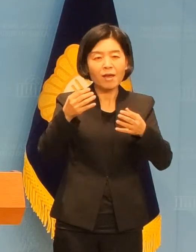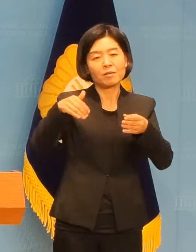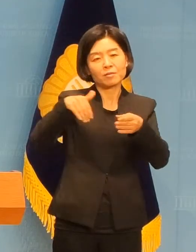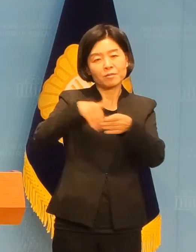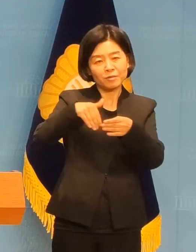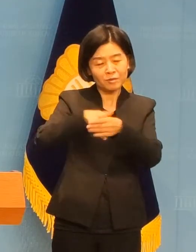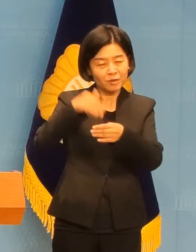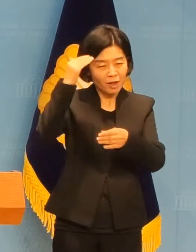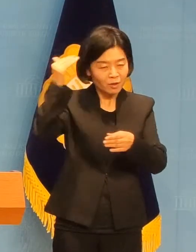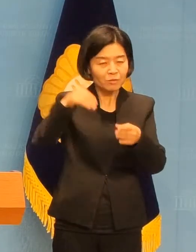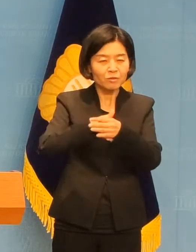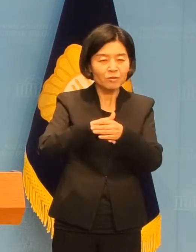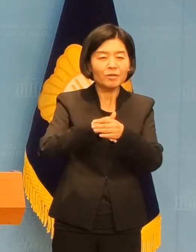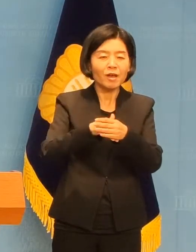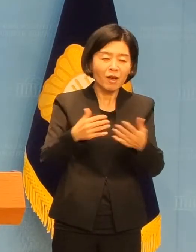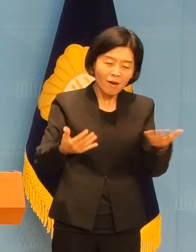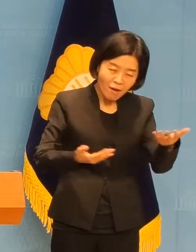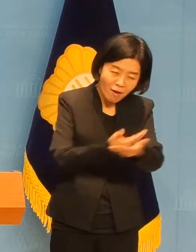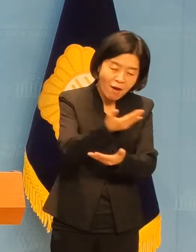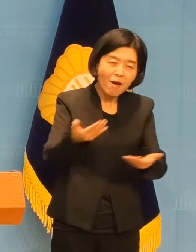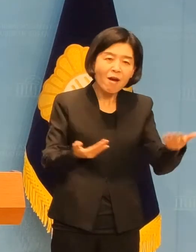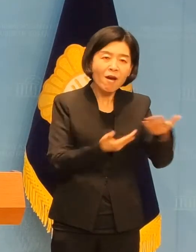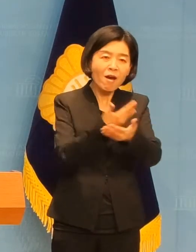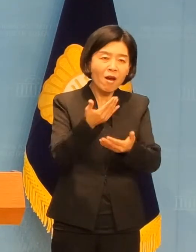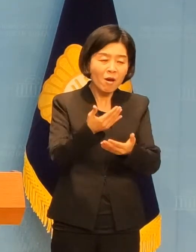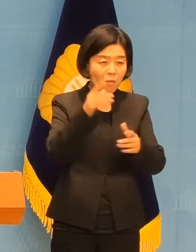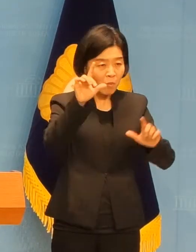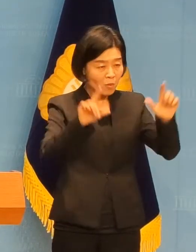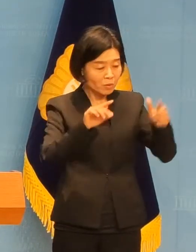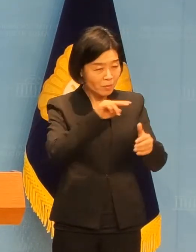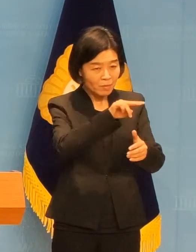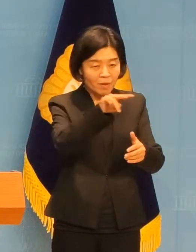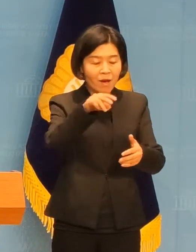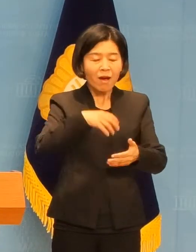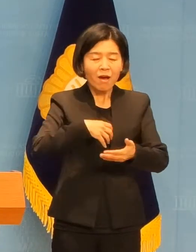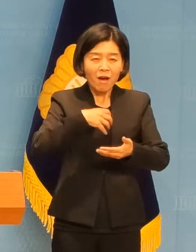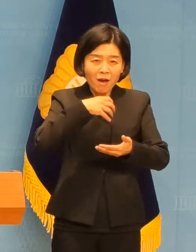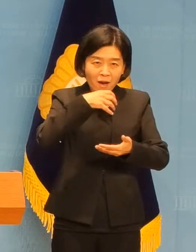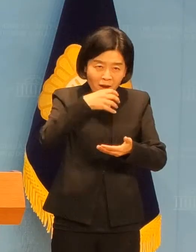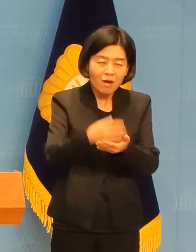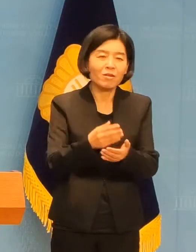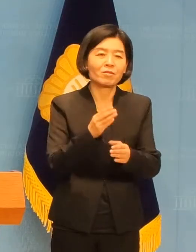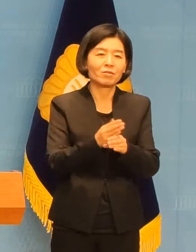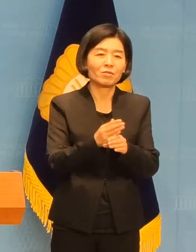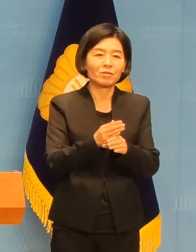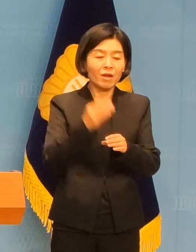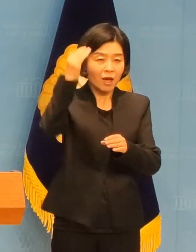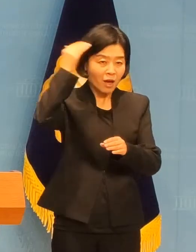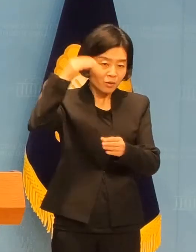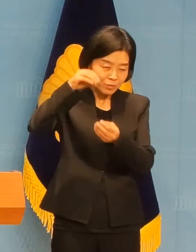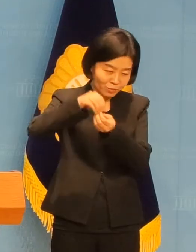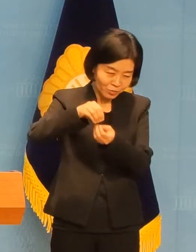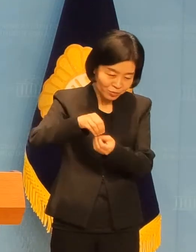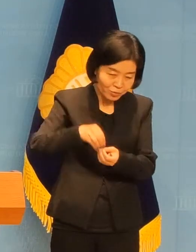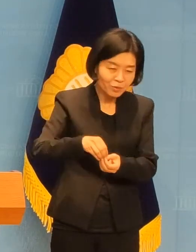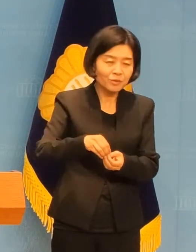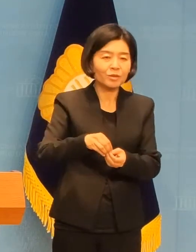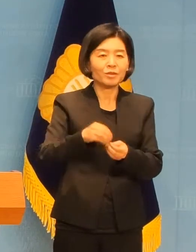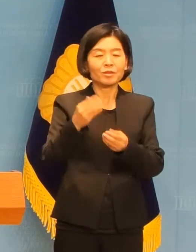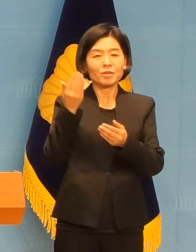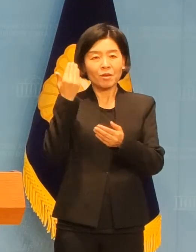깊은 감명을 받고 있습니다. 우리 민족의 전통과 현대 그리고 미래가